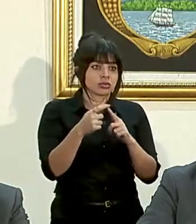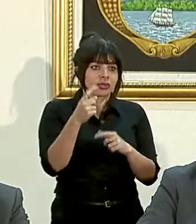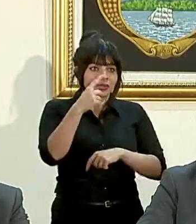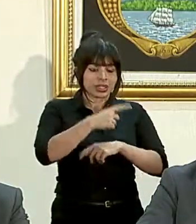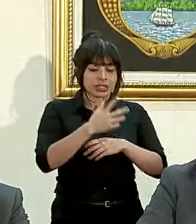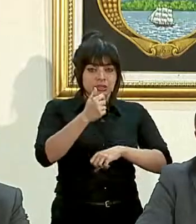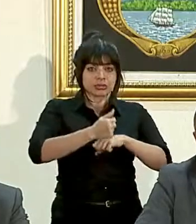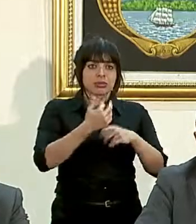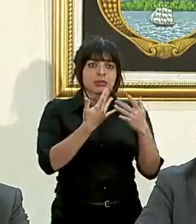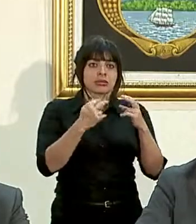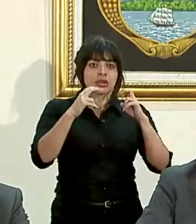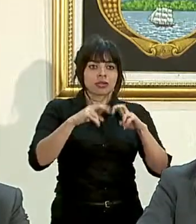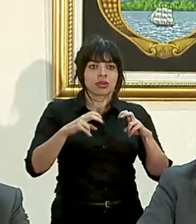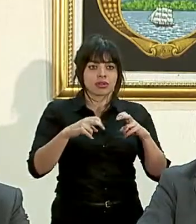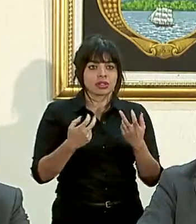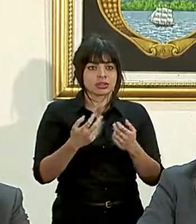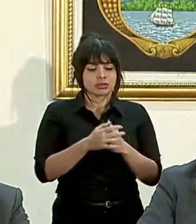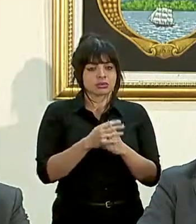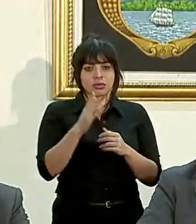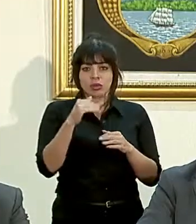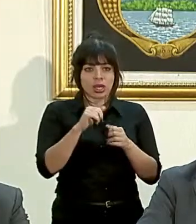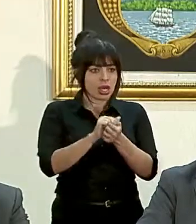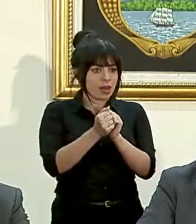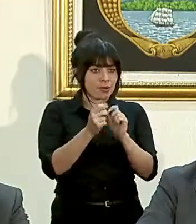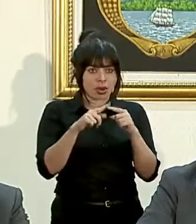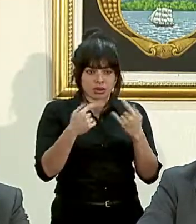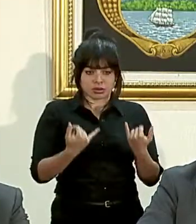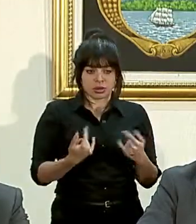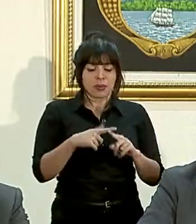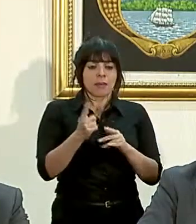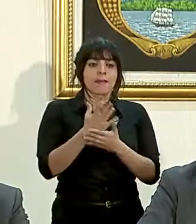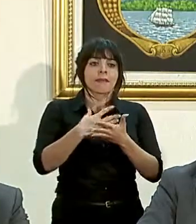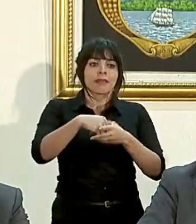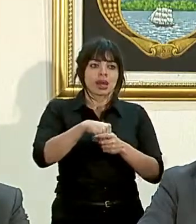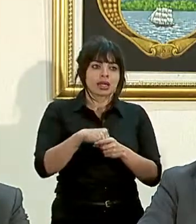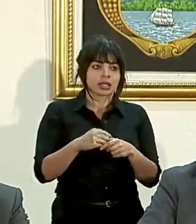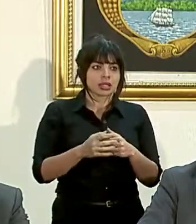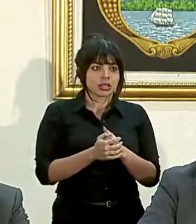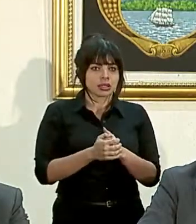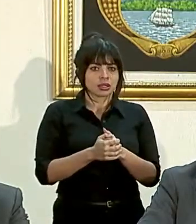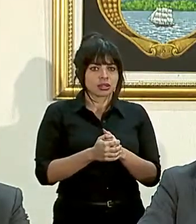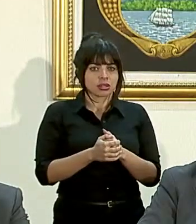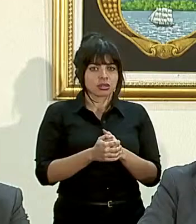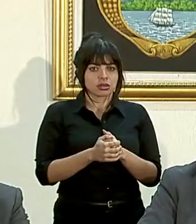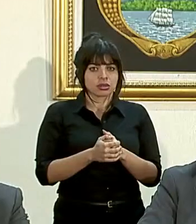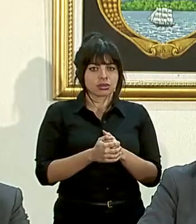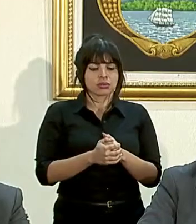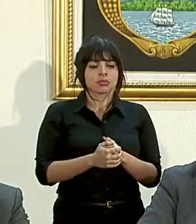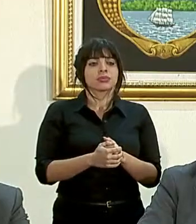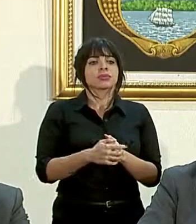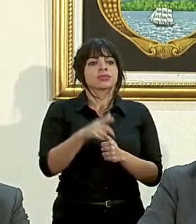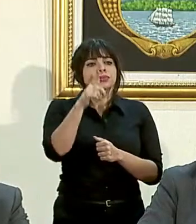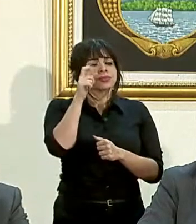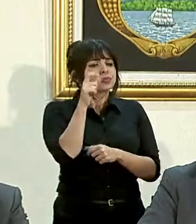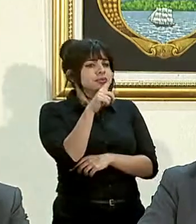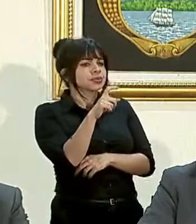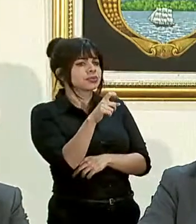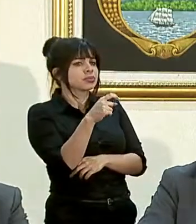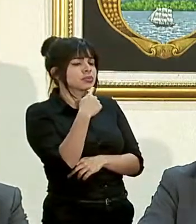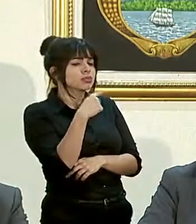que esperar a que se realicen. No creo que no hay ningún cambio al respecto, pero bueno, en fin, esto es parte de lo que tendrá que analizarse.